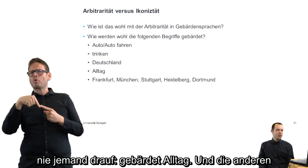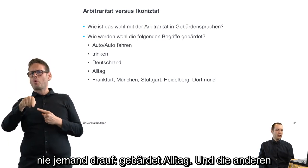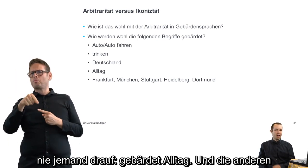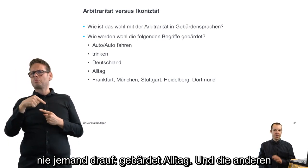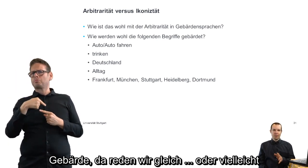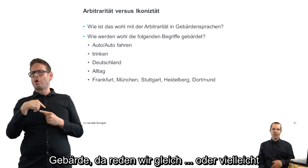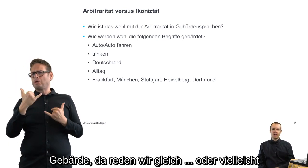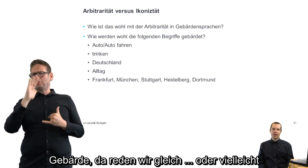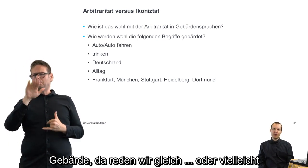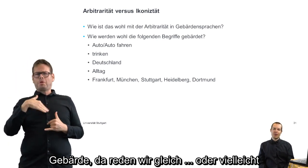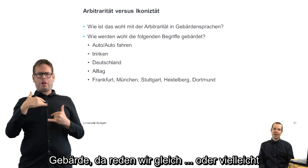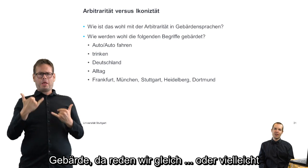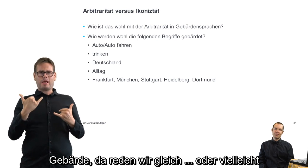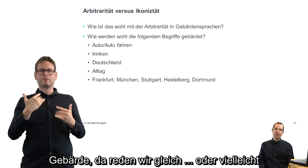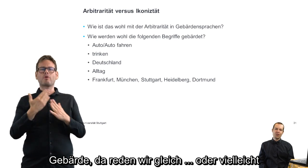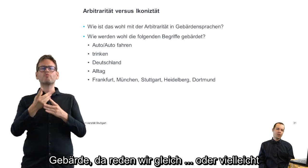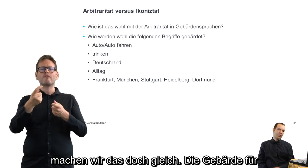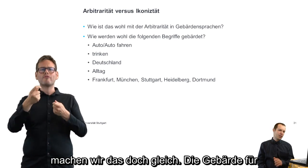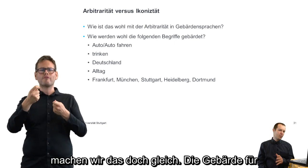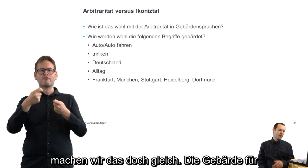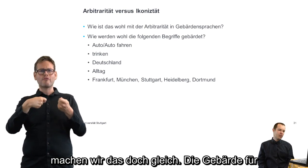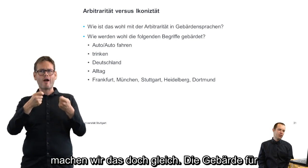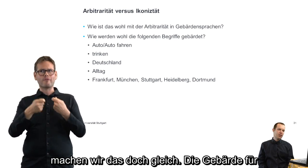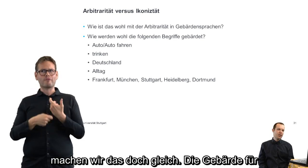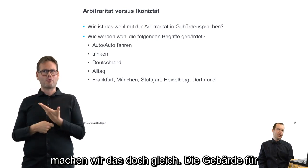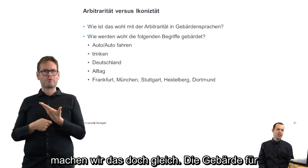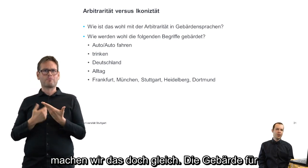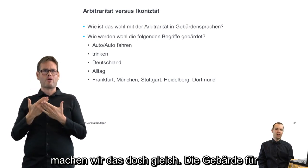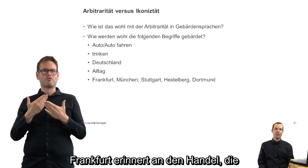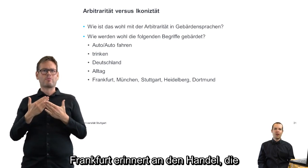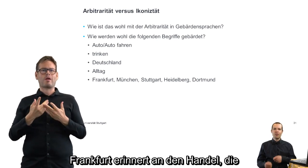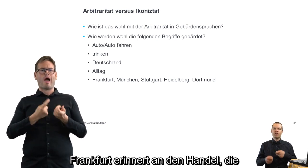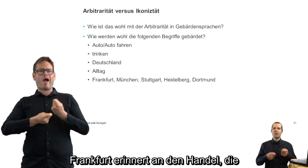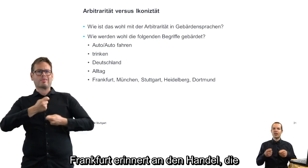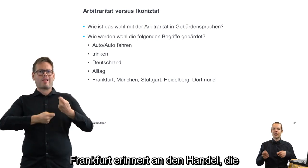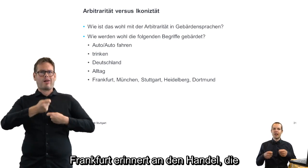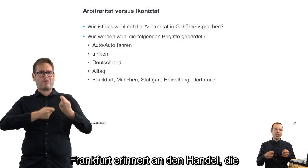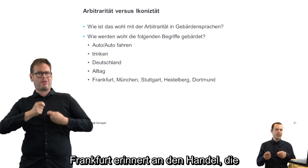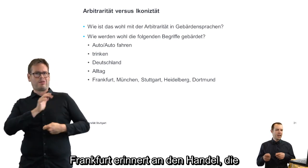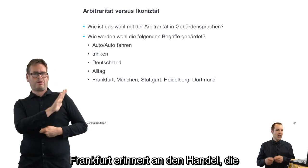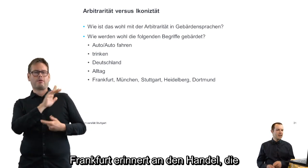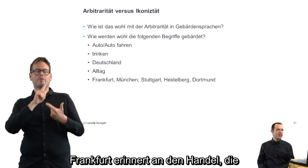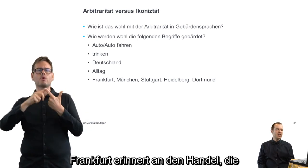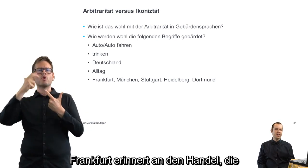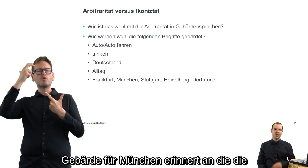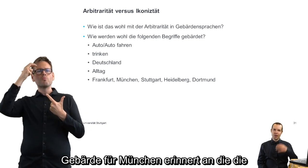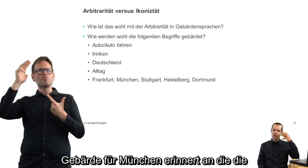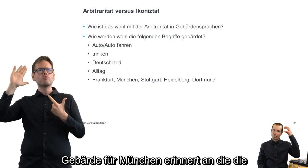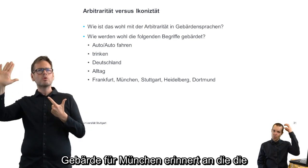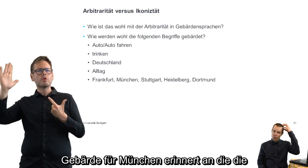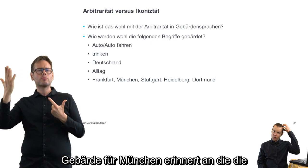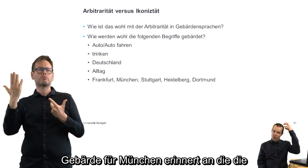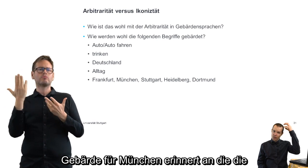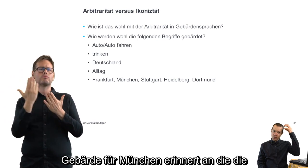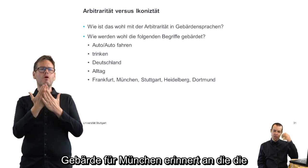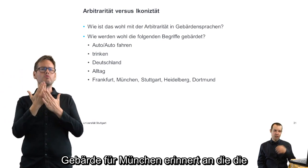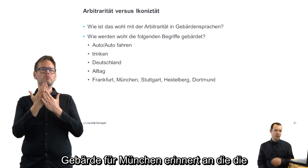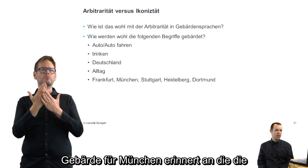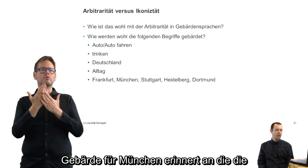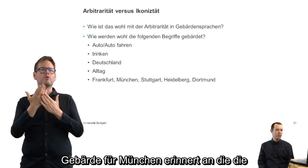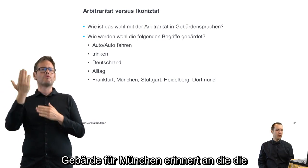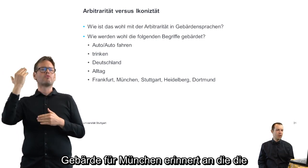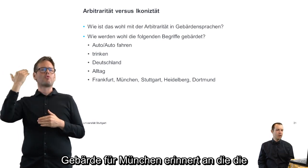Und die anderen Gebärden, da reden wir gleich, oder vielleicht machen wir es doch gleich. Die Gebärde für Frankfurt erinnert an den Handel. Die Gebärde für München